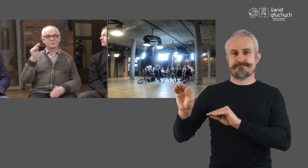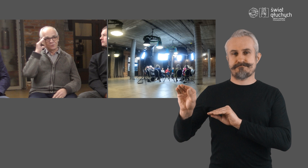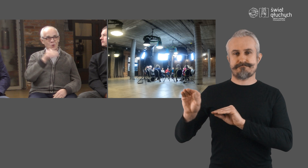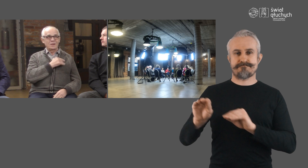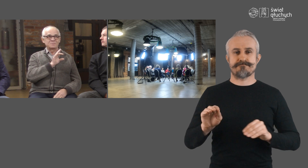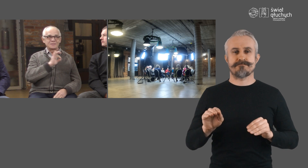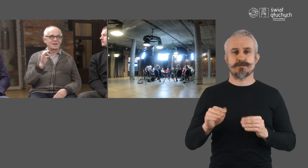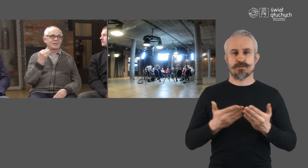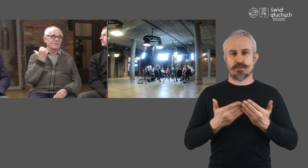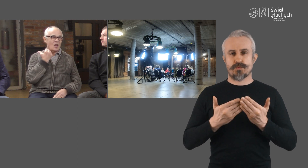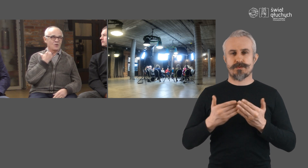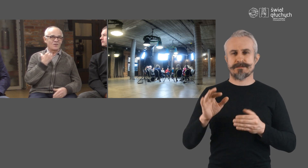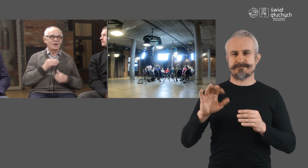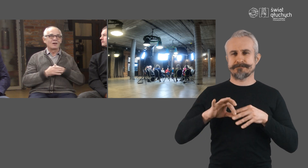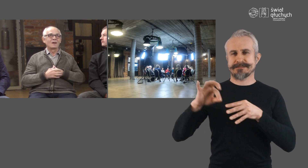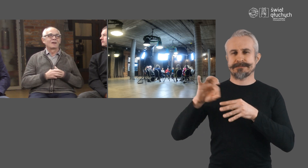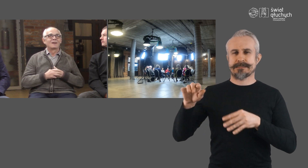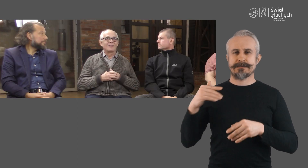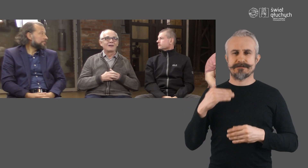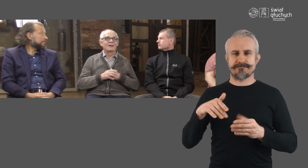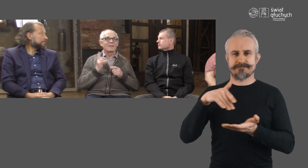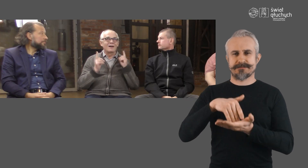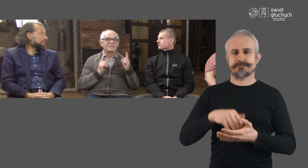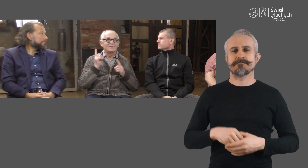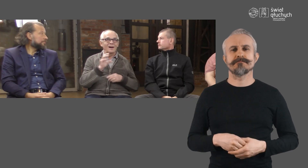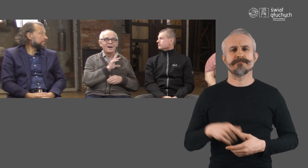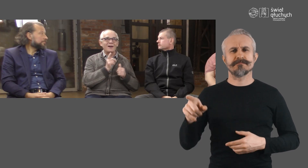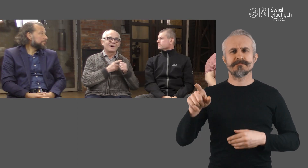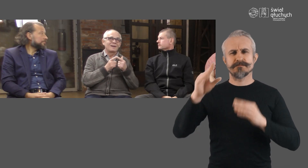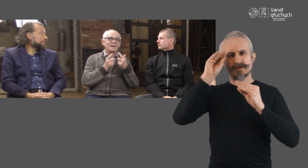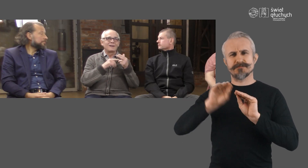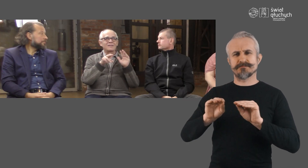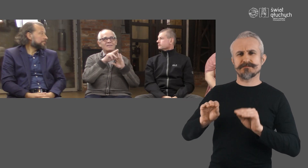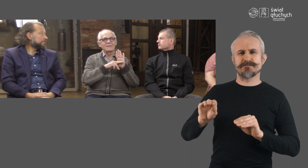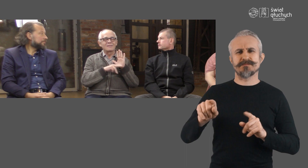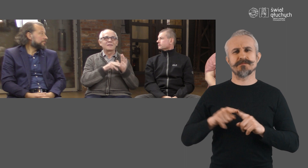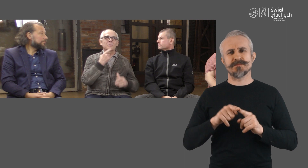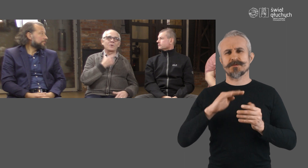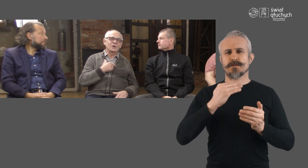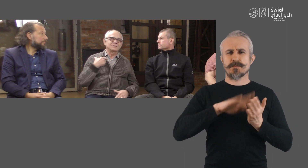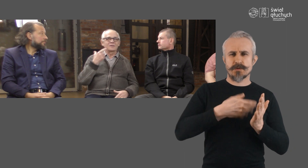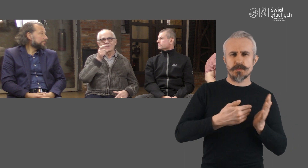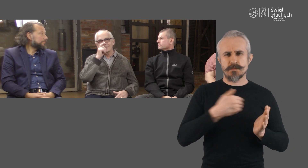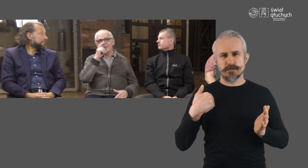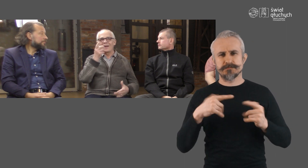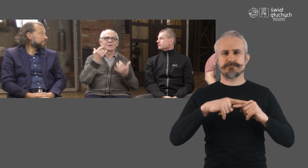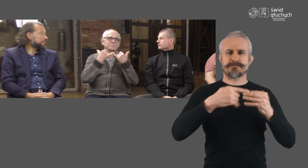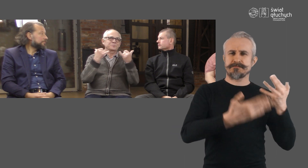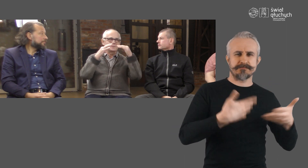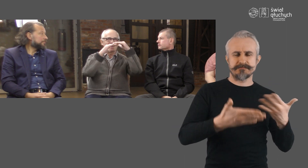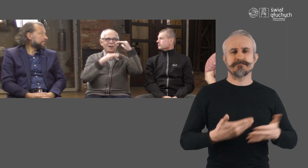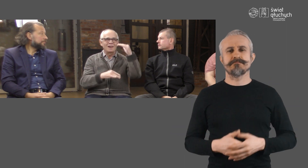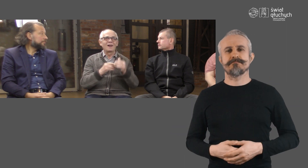Skończyłem 8. klasę, przeniosłem się do szkoły specjalnej w Wejherowie. Nauczyciele i zasady,